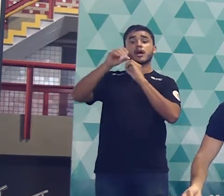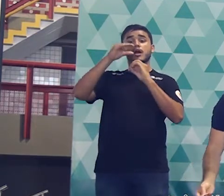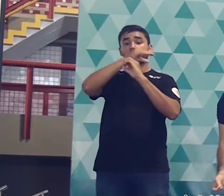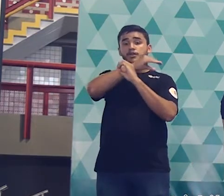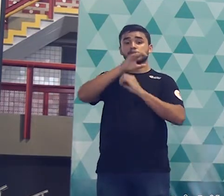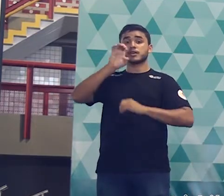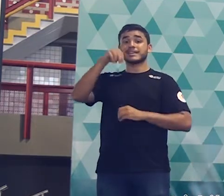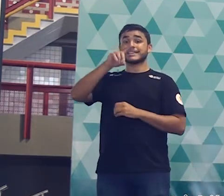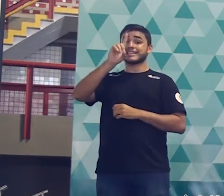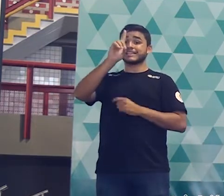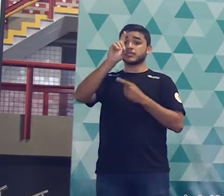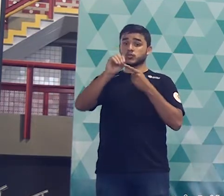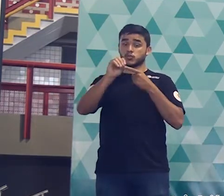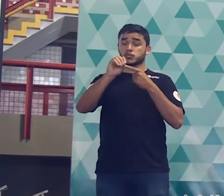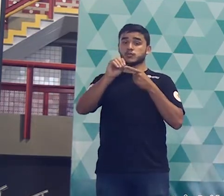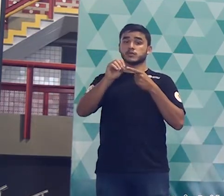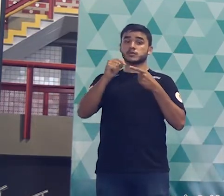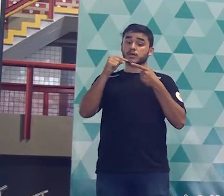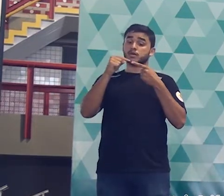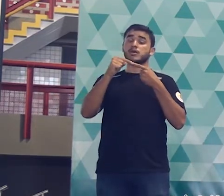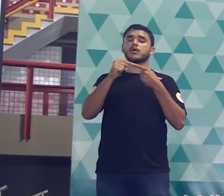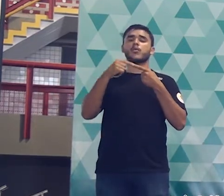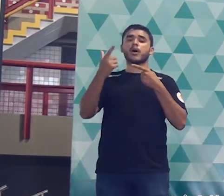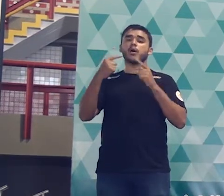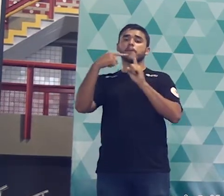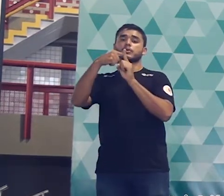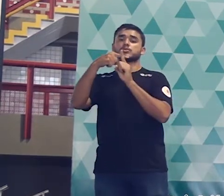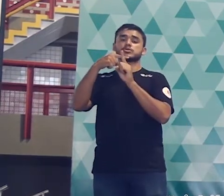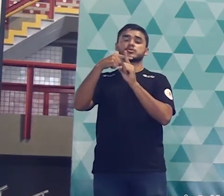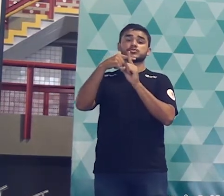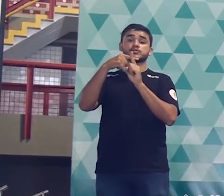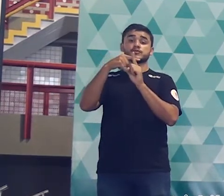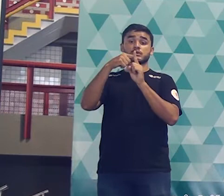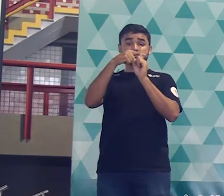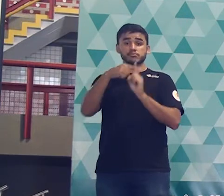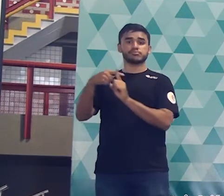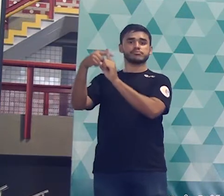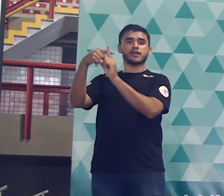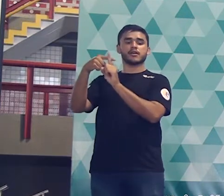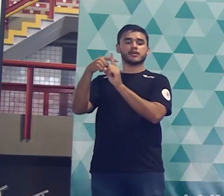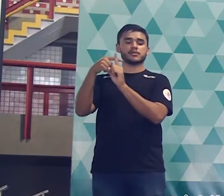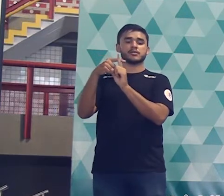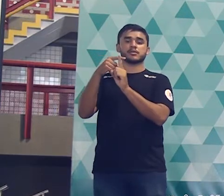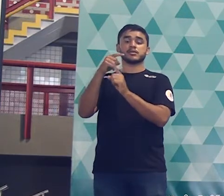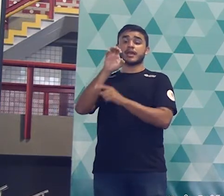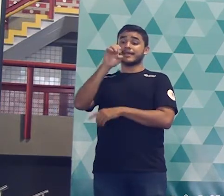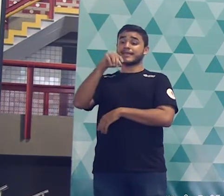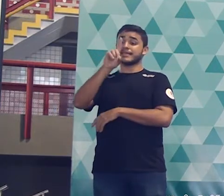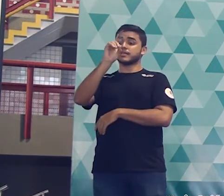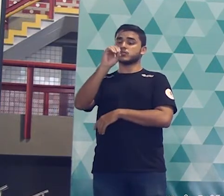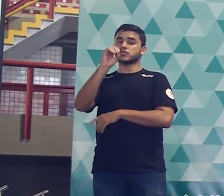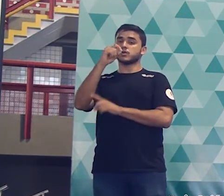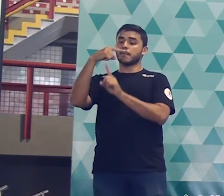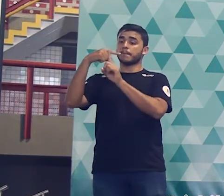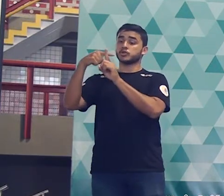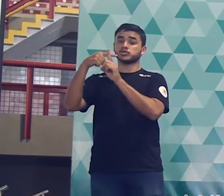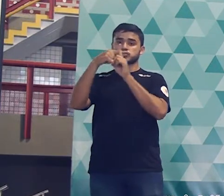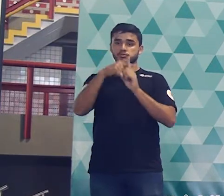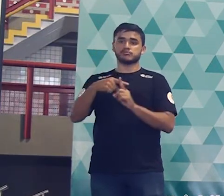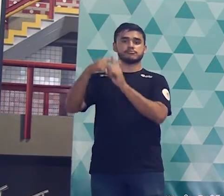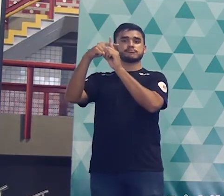positivo ou é negativo? Então, toda vida... a energia do reagente vai ser endo, vai ser